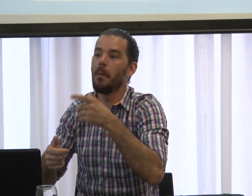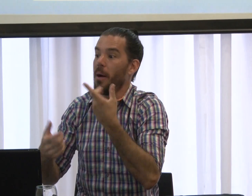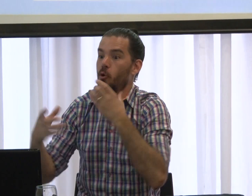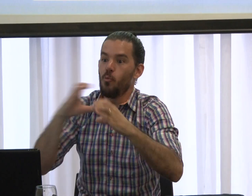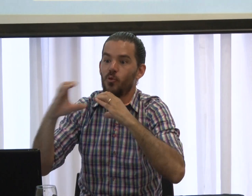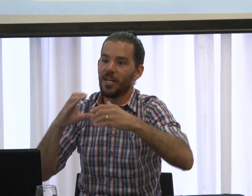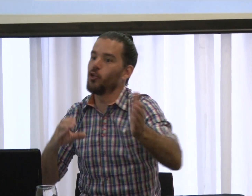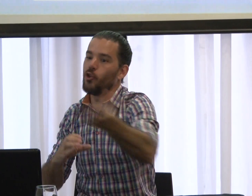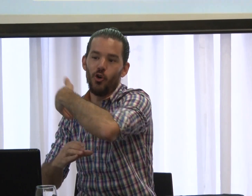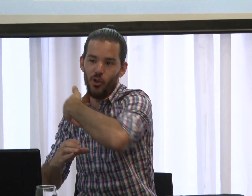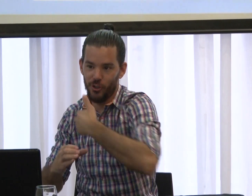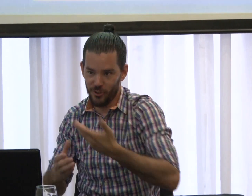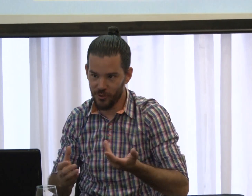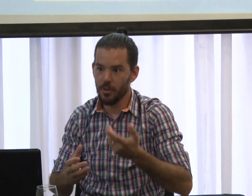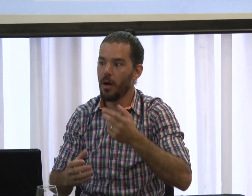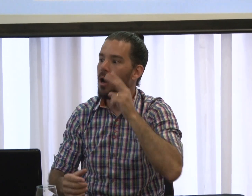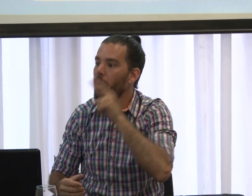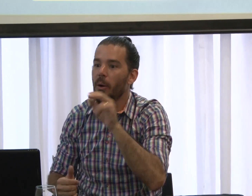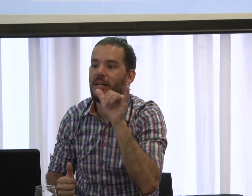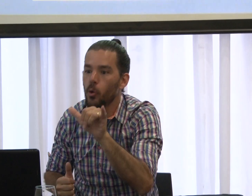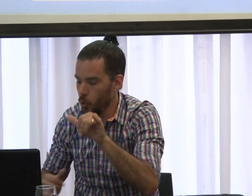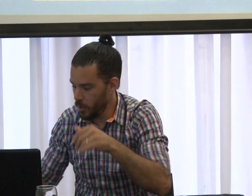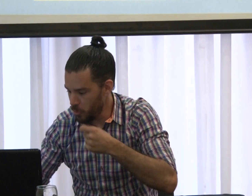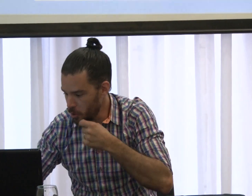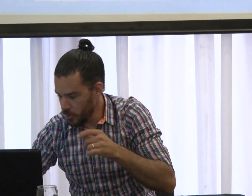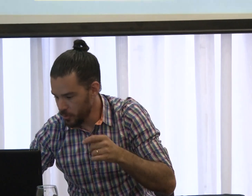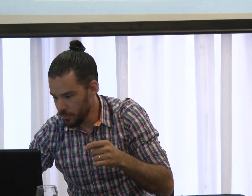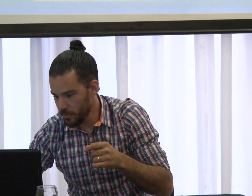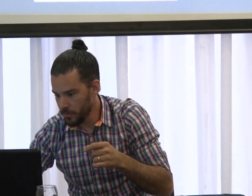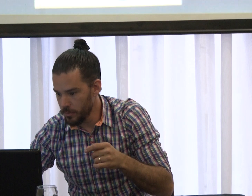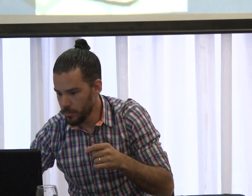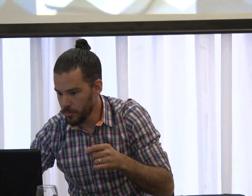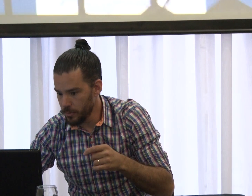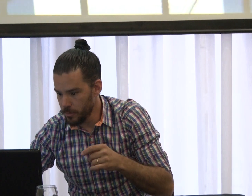van a invertir en lo que es tecnología para poder comunicarse. Por ejemplo, el YouTube.